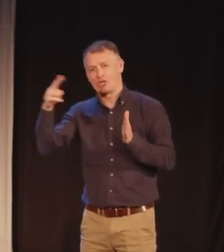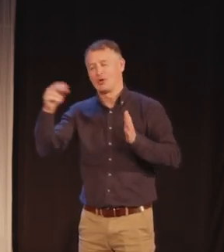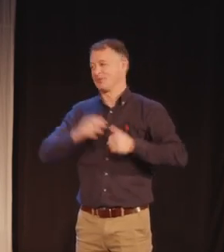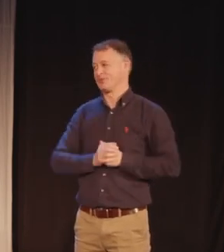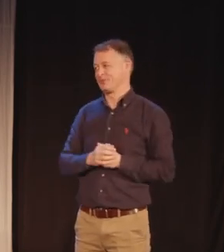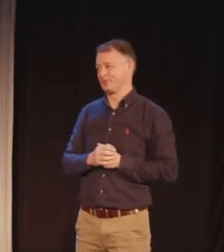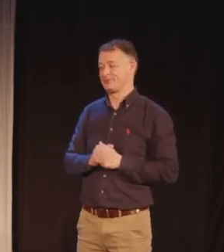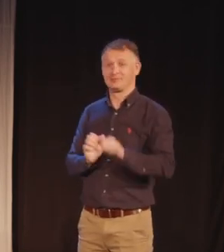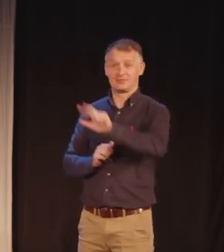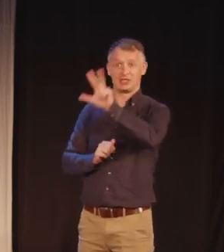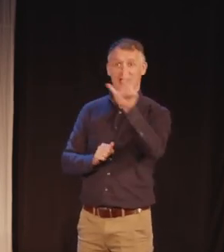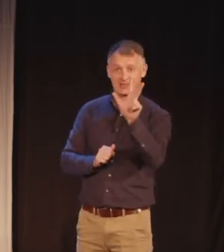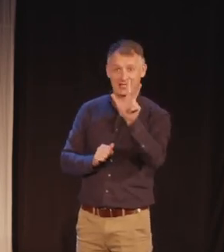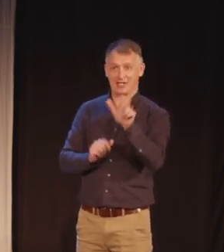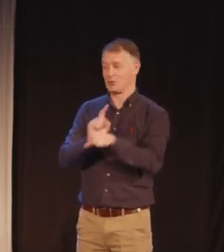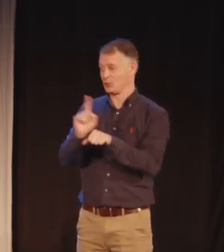Și 3.